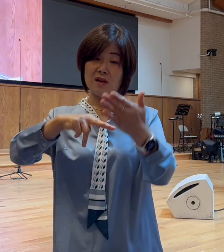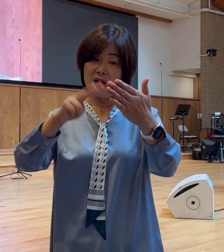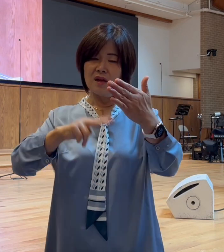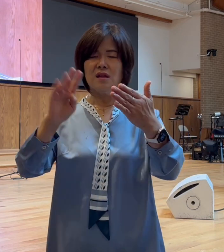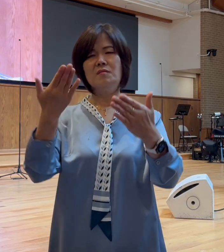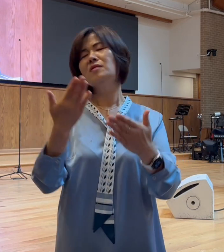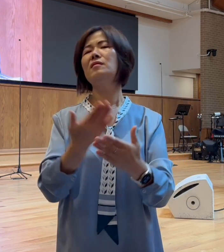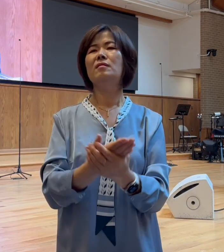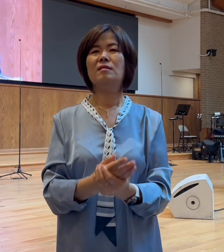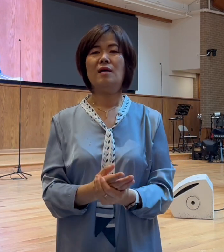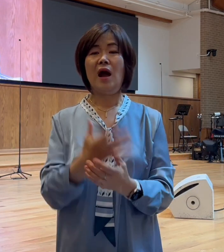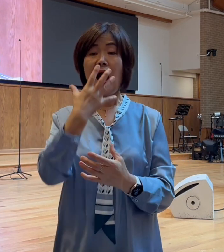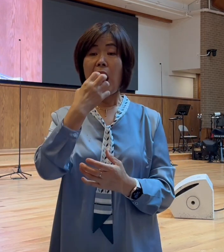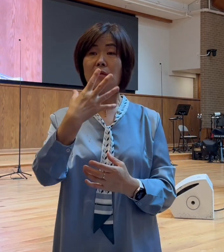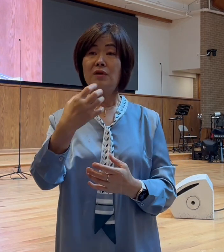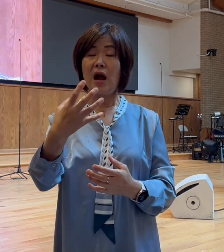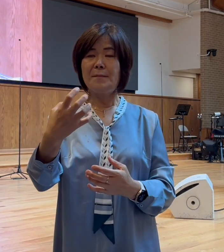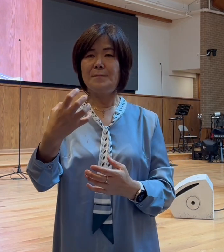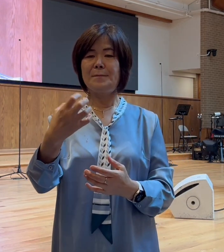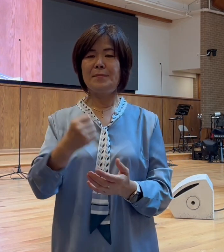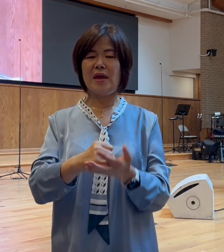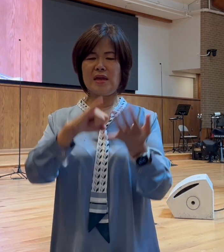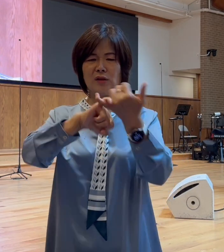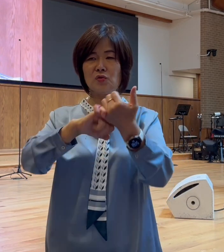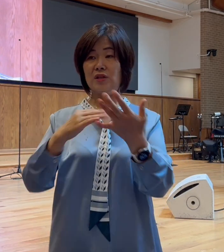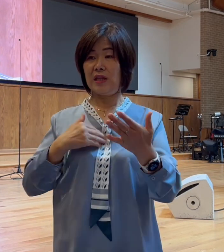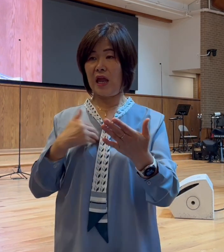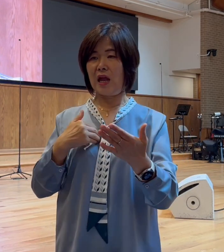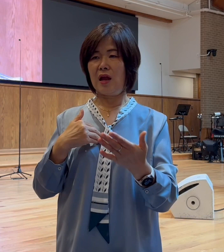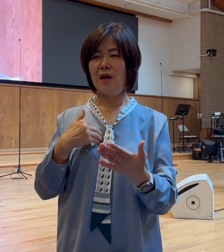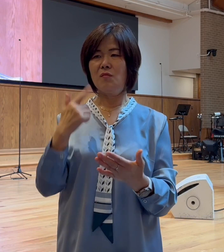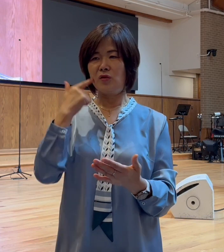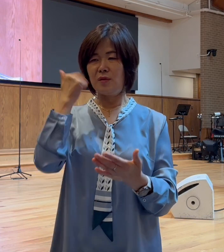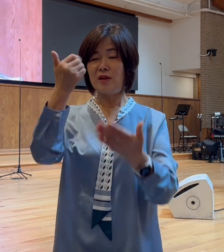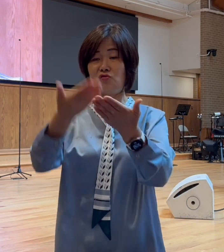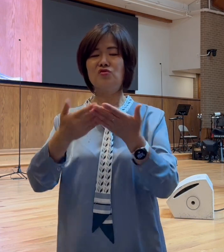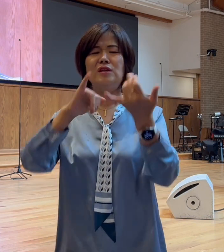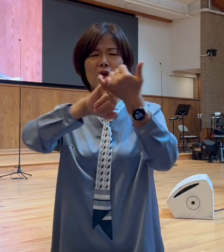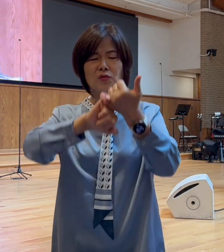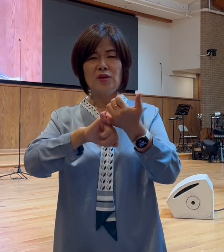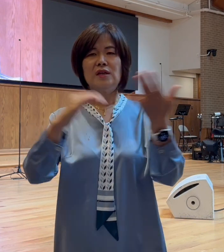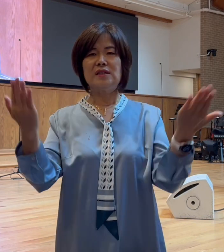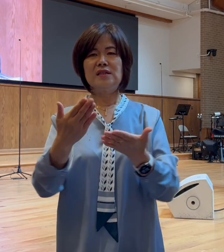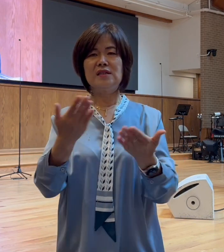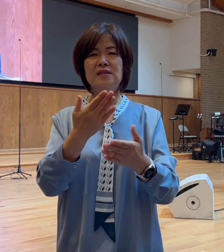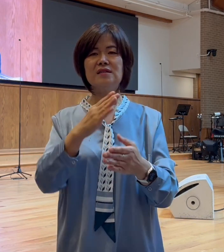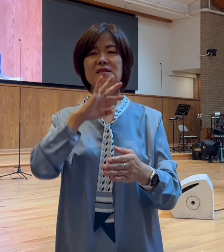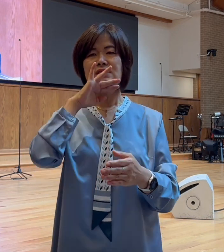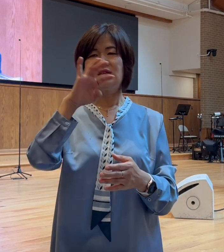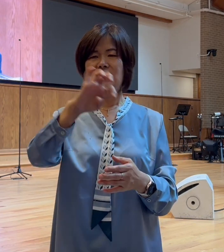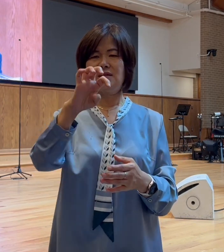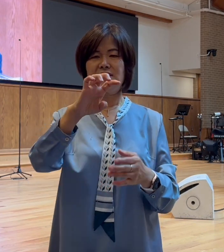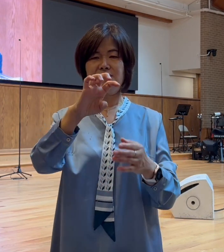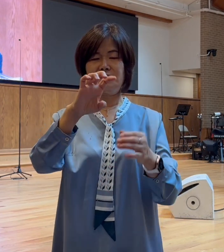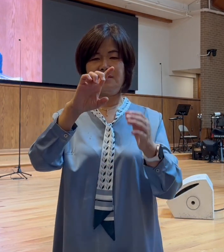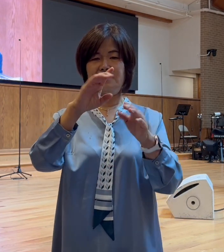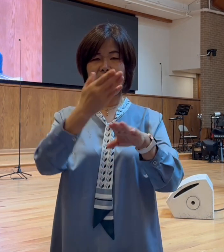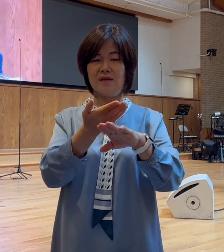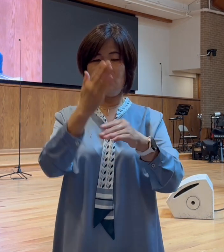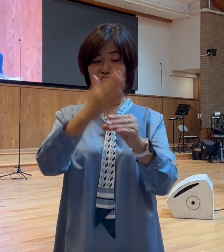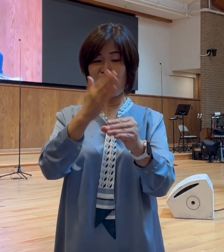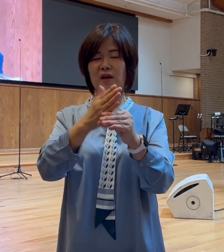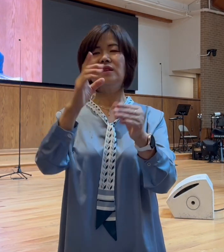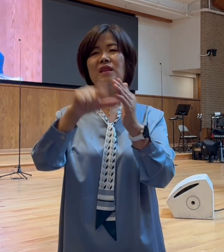읽으면서 아브라함의 약속이 내게 준 약속이라는 사실을 40대 중반에 심각하게